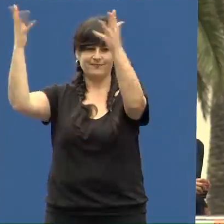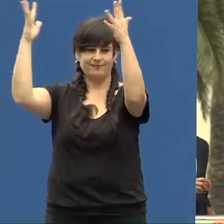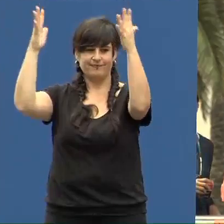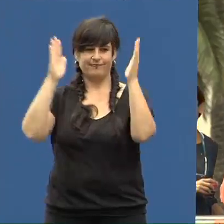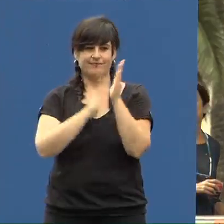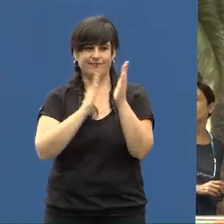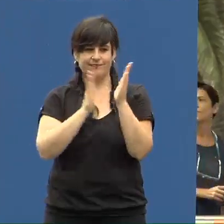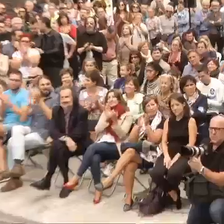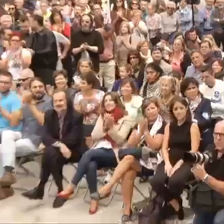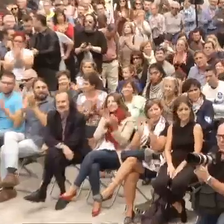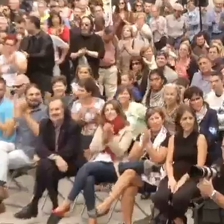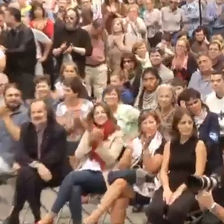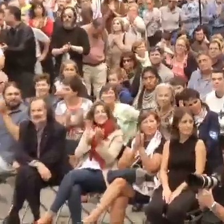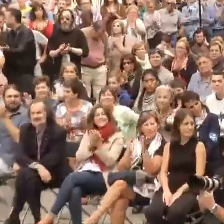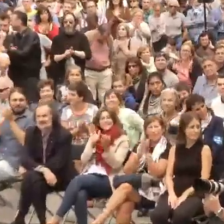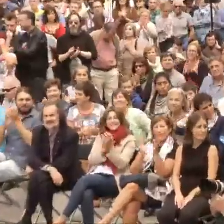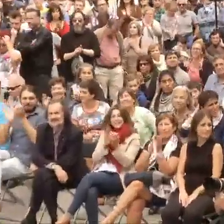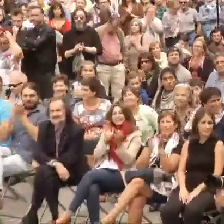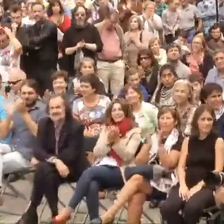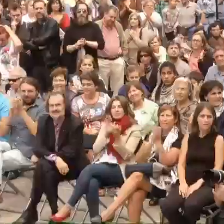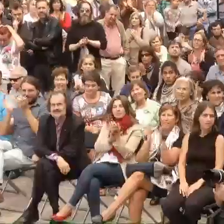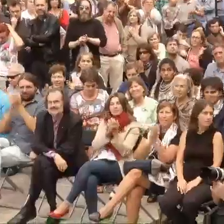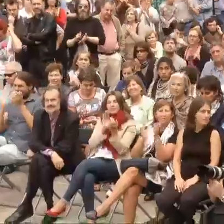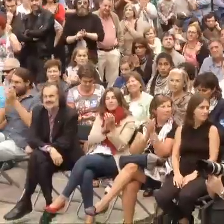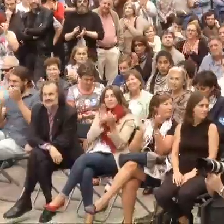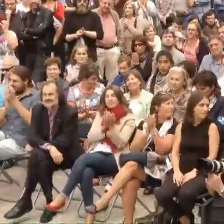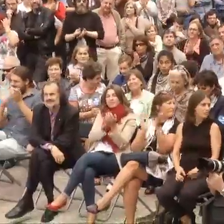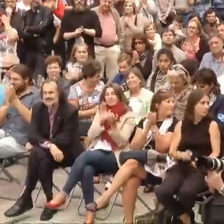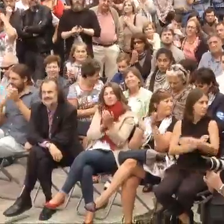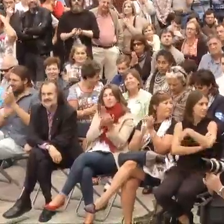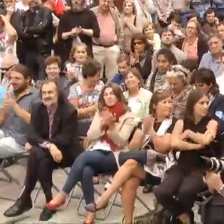Y el próximo 25 de septiembre